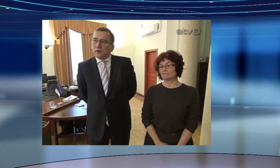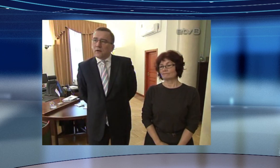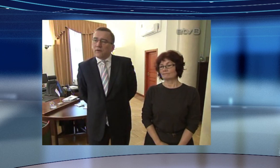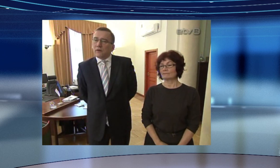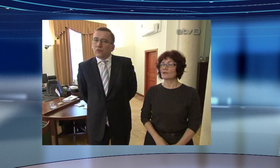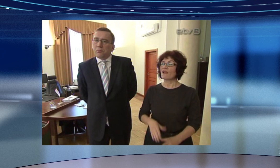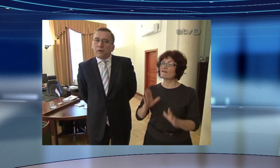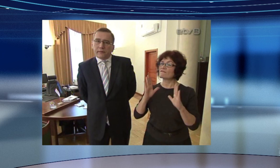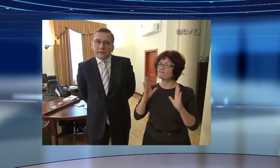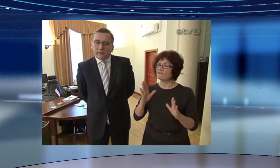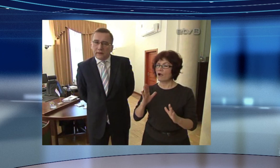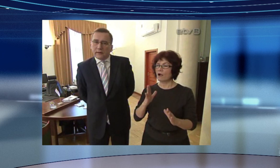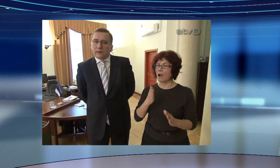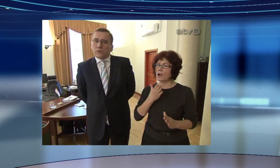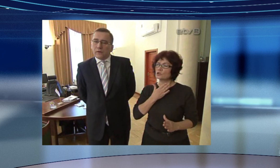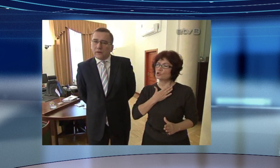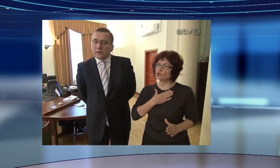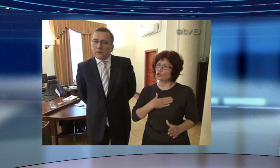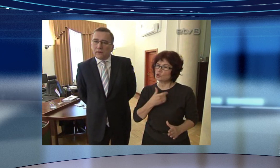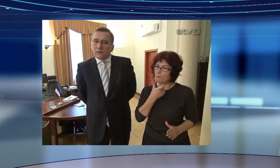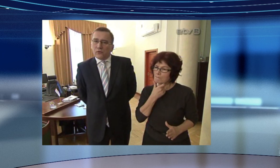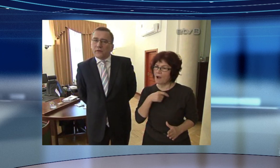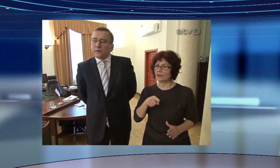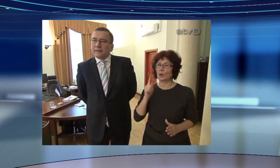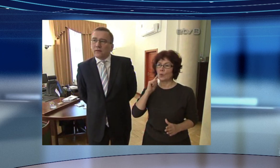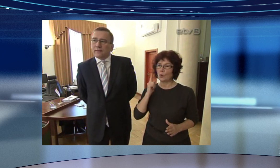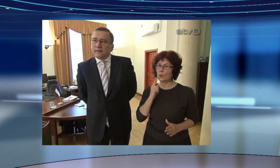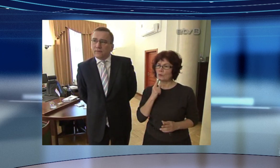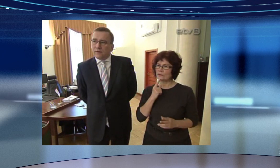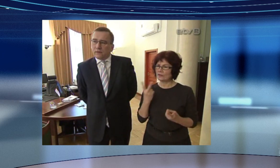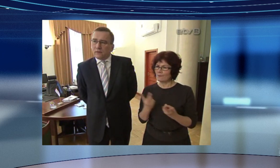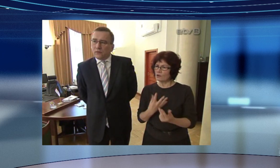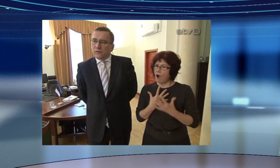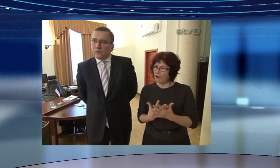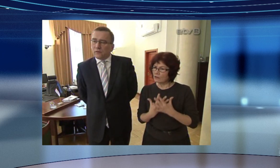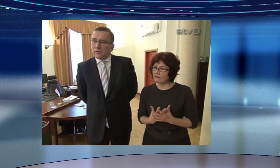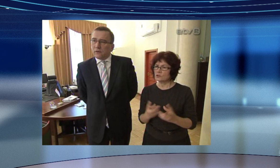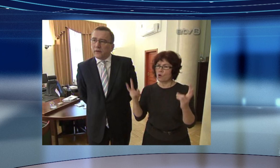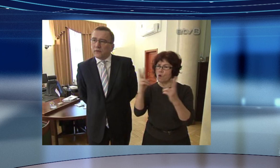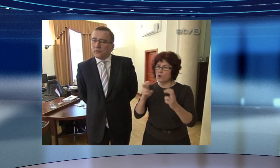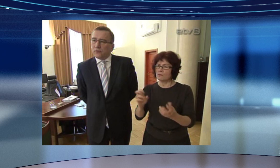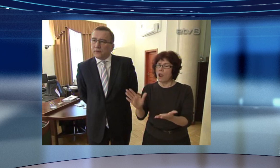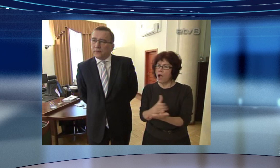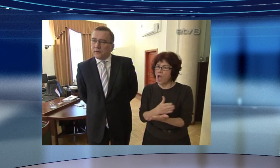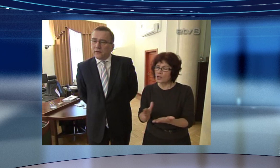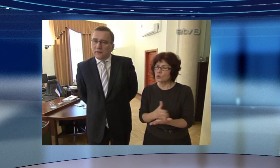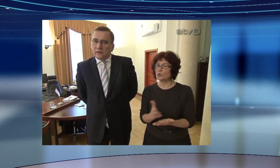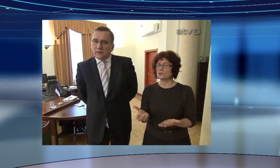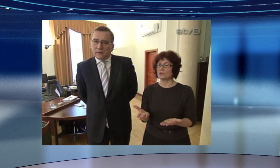Ja väga sümpaatne on tegelikult see, et kurdid on nii aktiivsed otsimaks nende lahendusi,